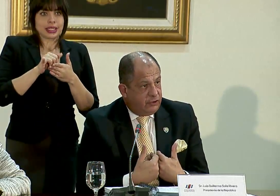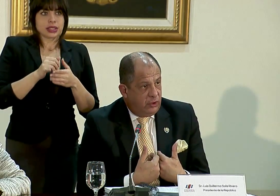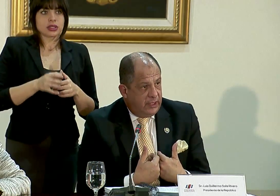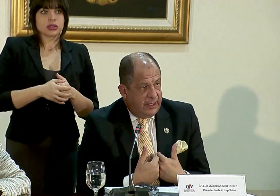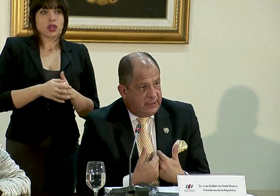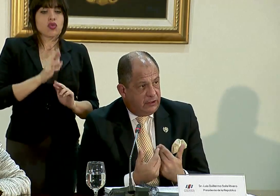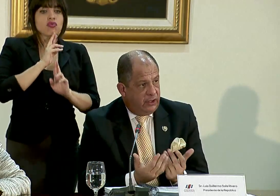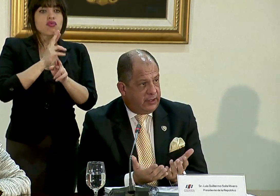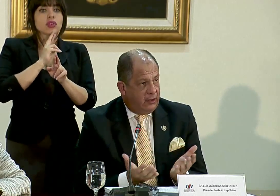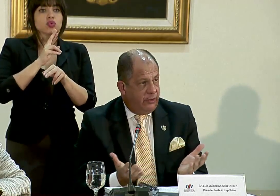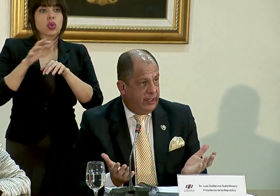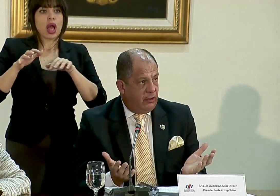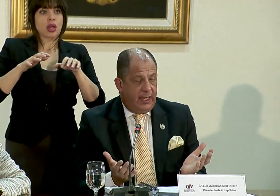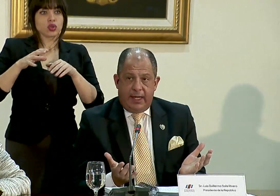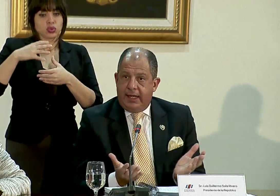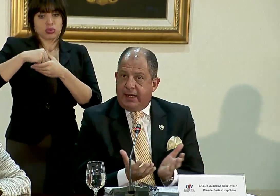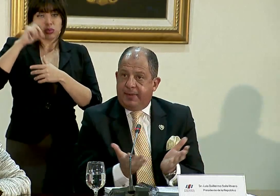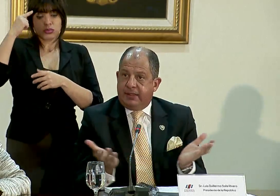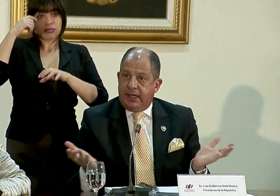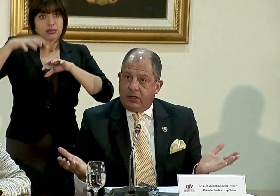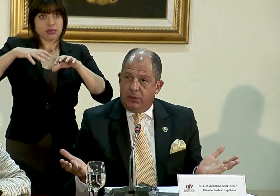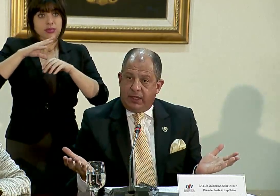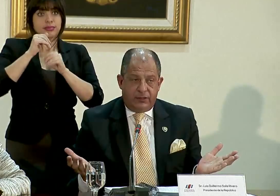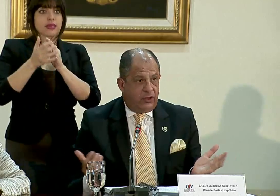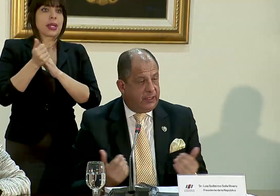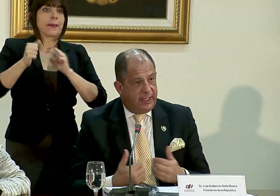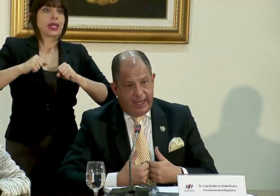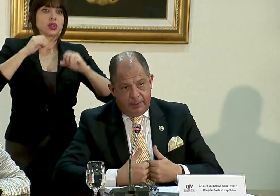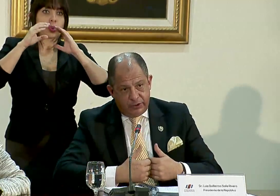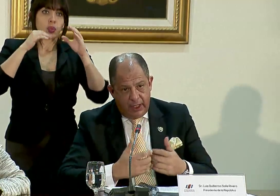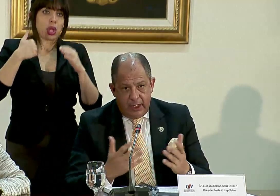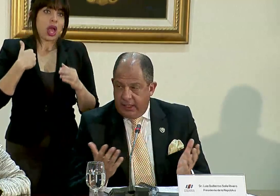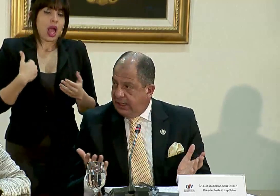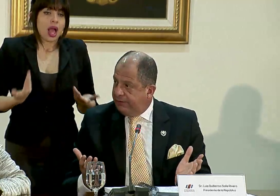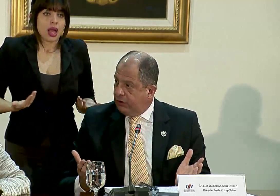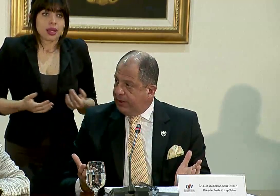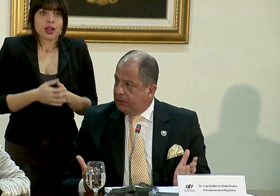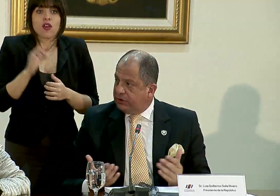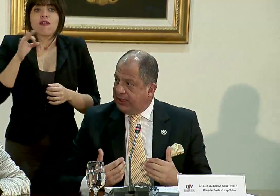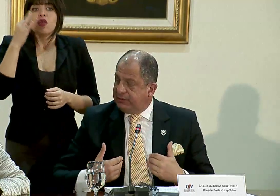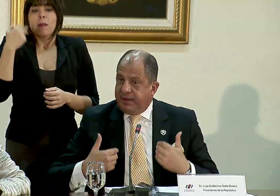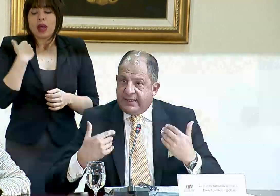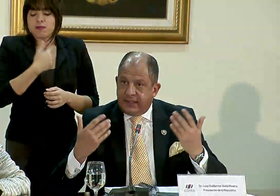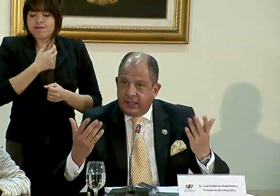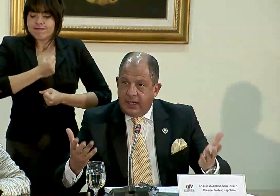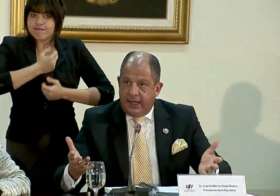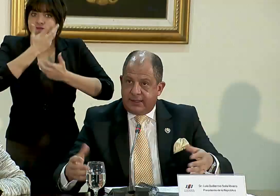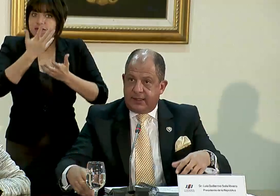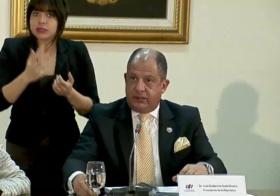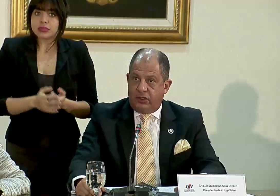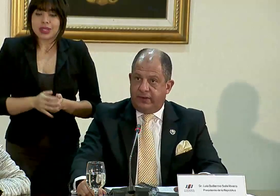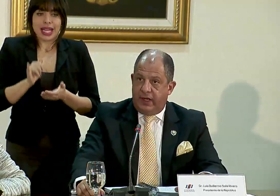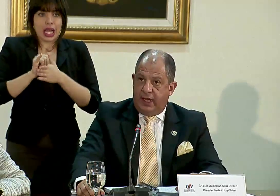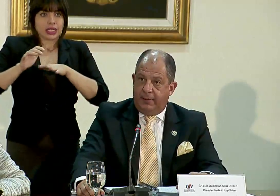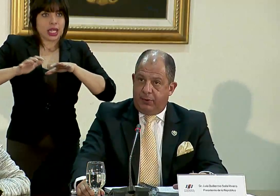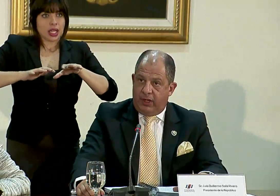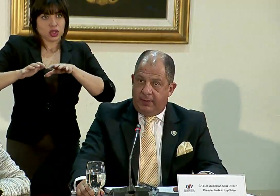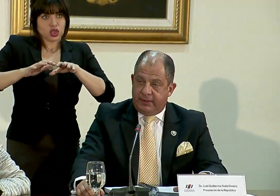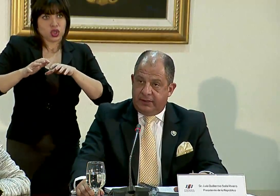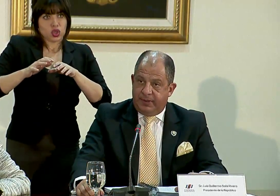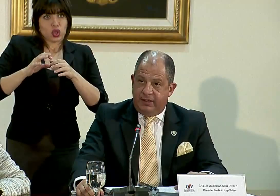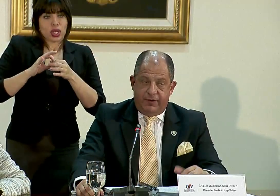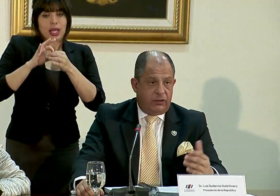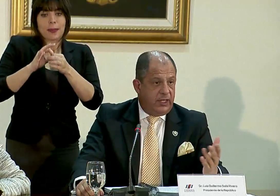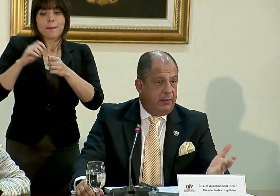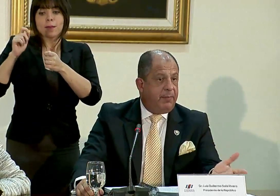resulte de las acciones que el gobierno haga y de la capacidad de comunicación que tengamos y de la forma como se expresen esas acciones en